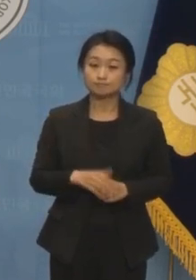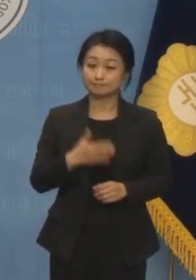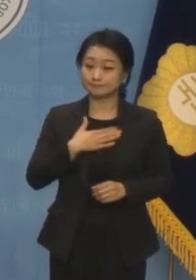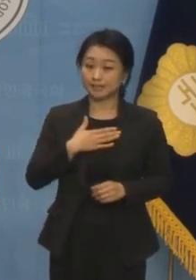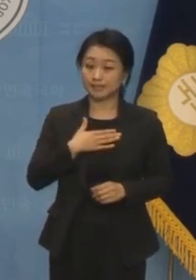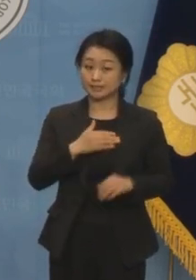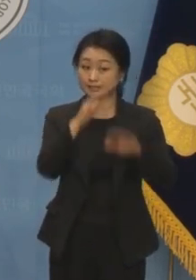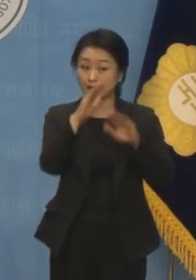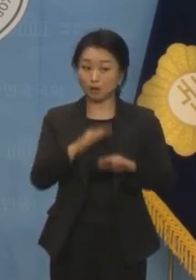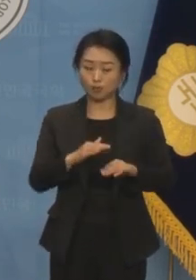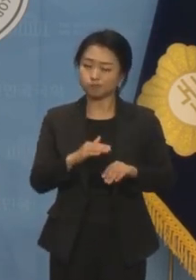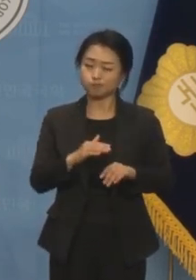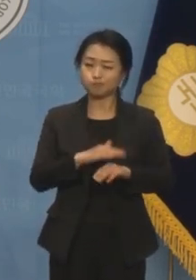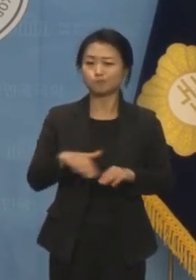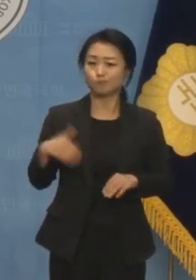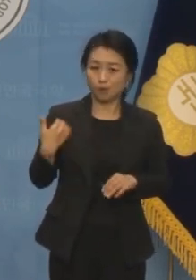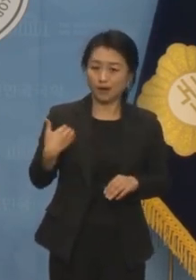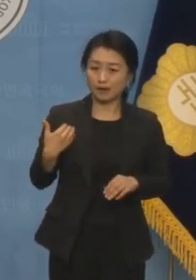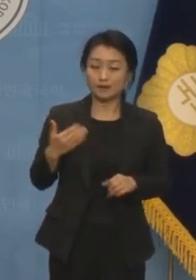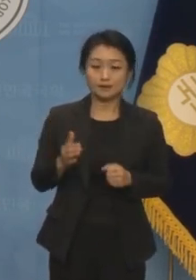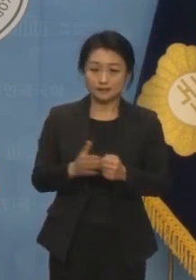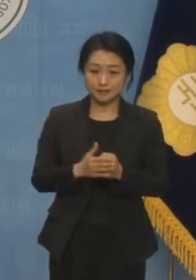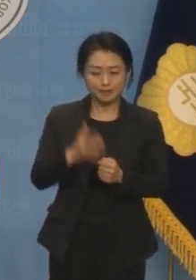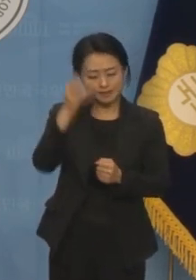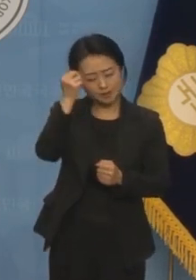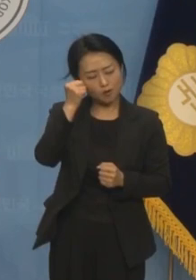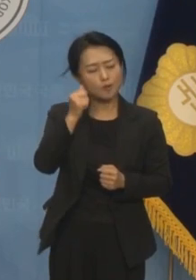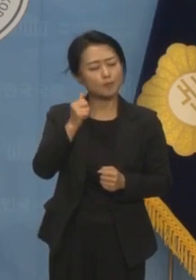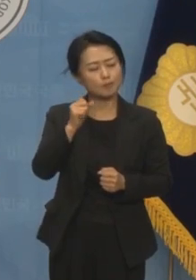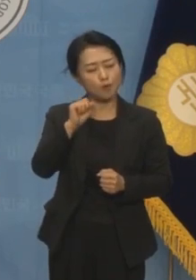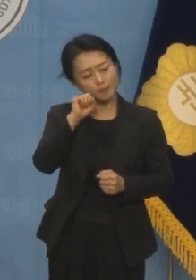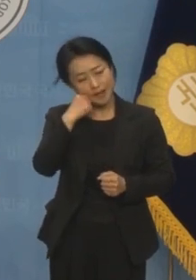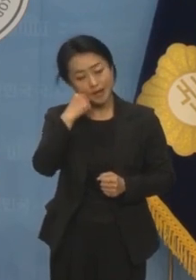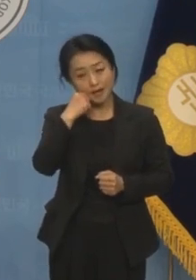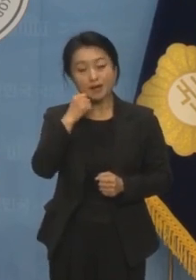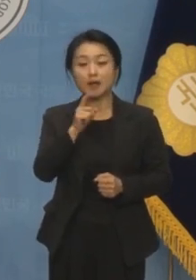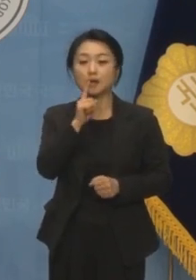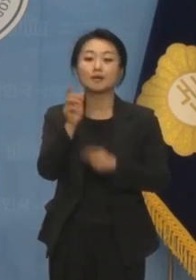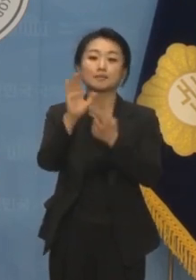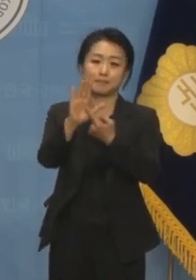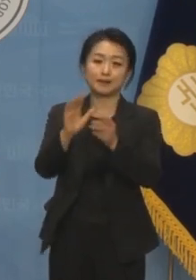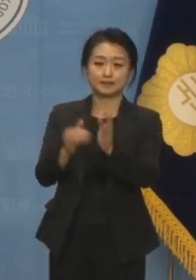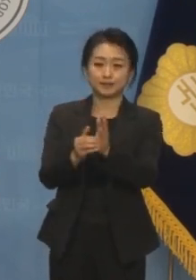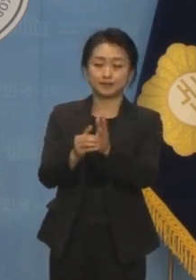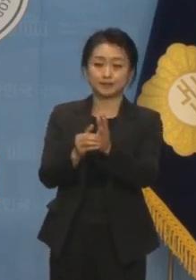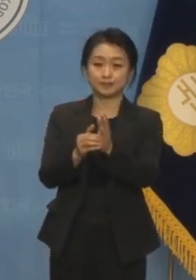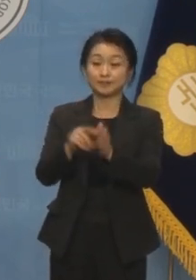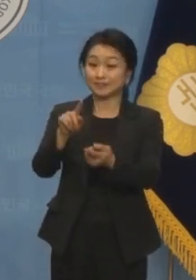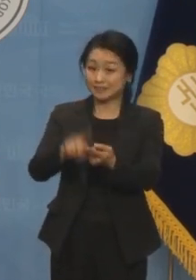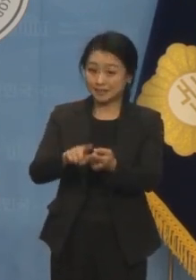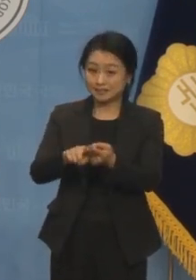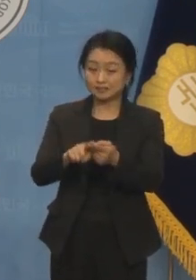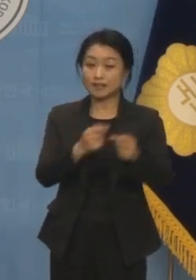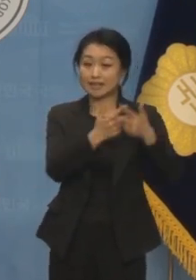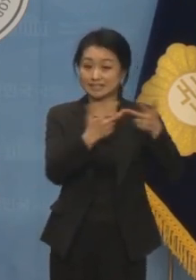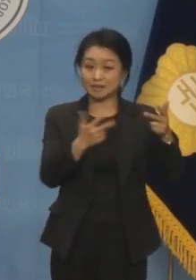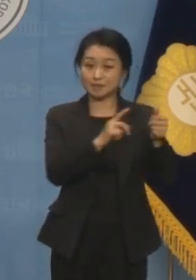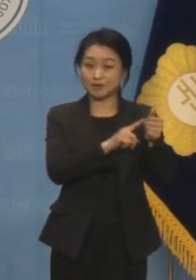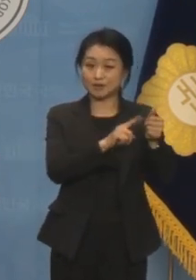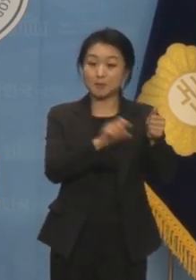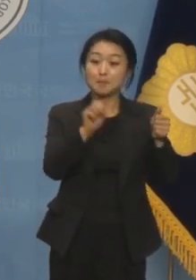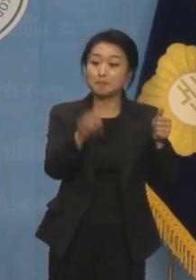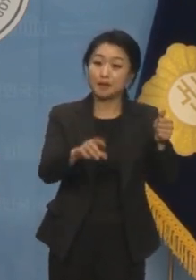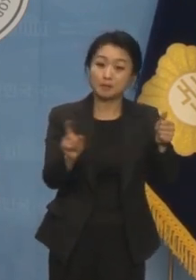그 내용을 알지를 못하는 상황이었기 때문에 기억이 나지 않는다는 취지로 분명히 얘기를 합니다. 그에 대해서